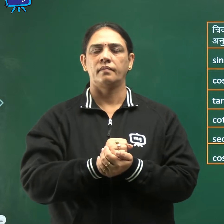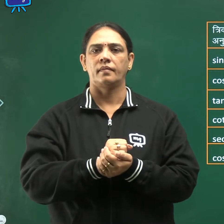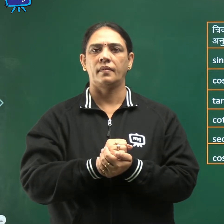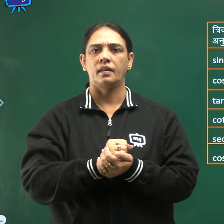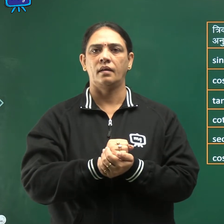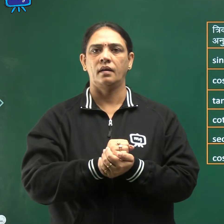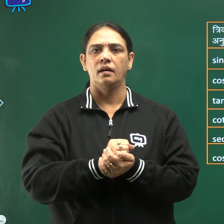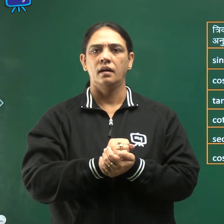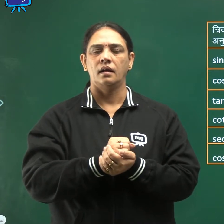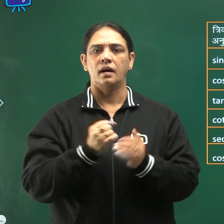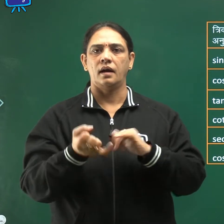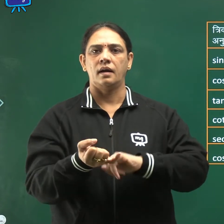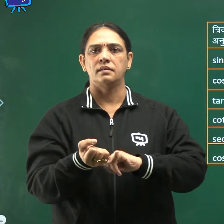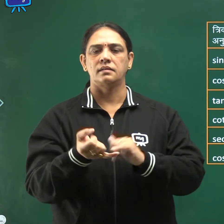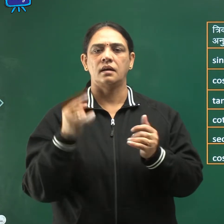त्रिकोणमिति अनुपातों के